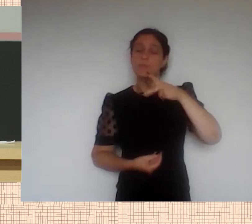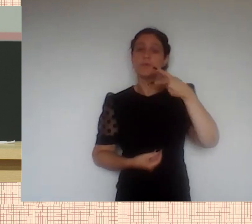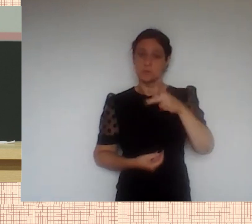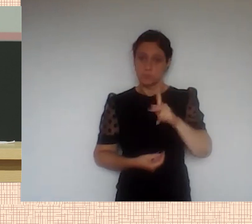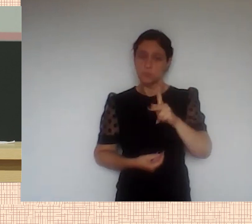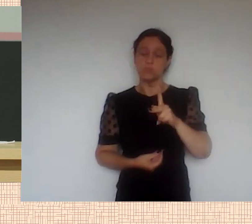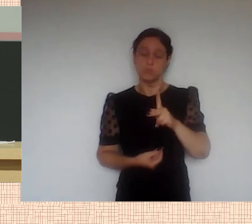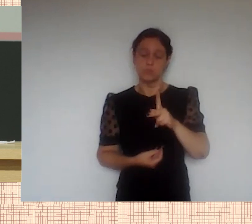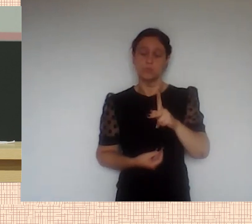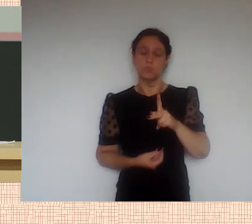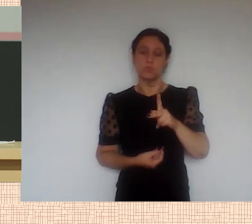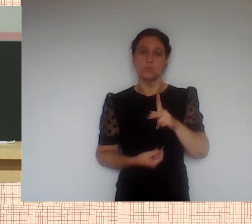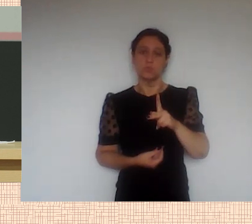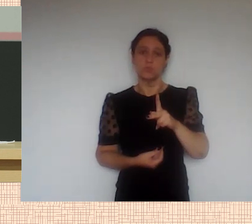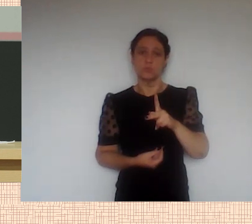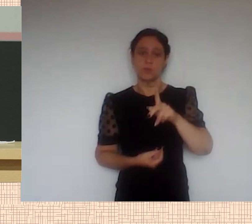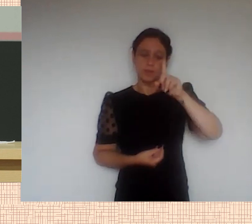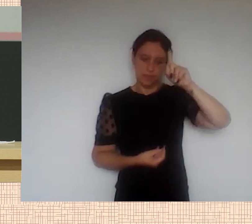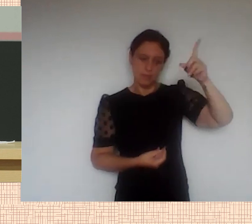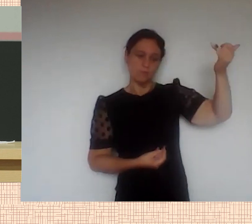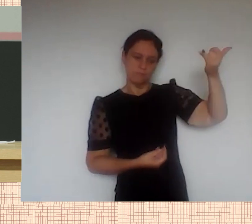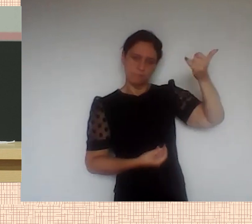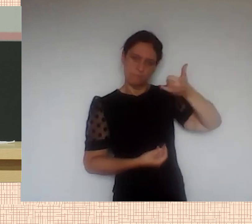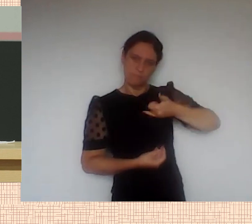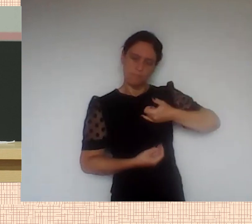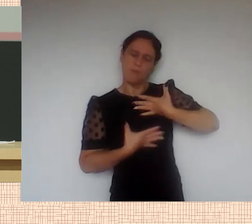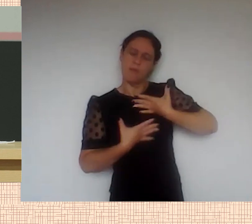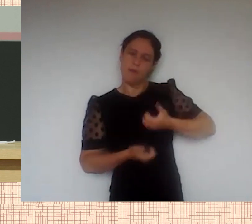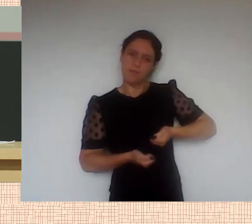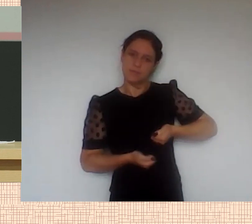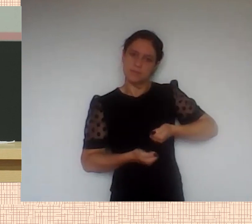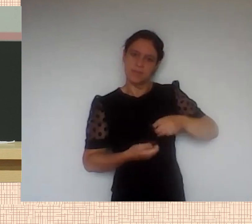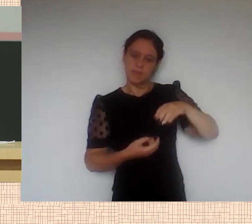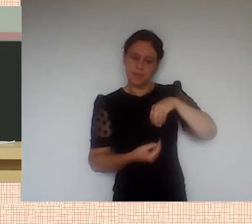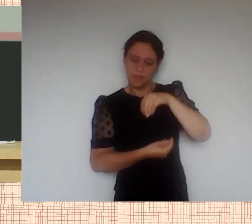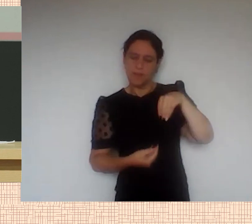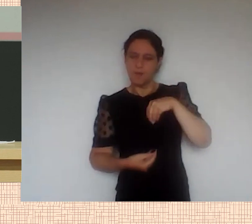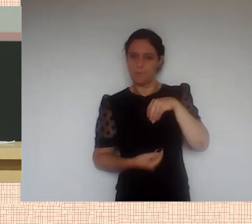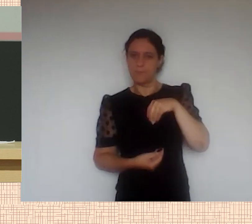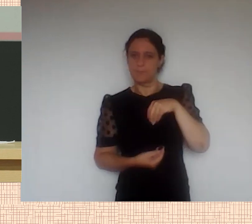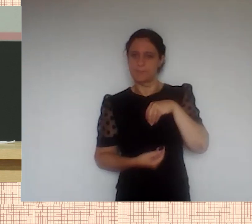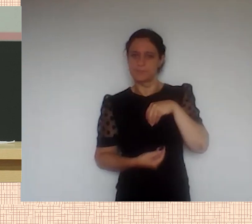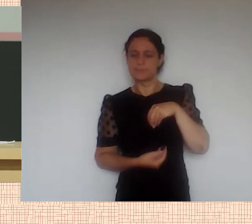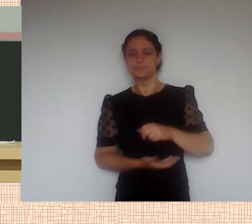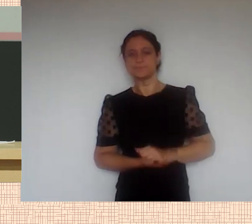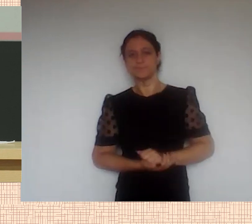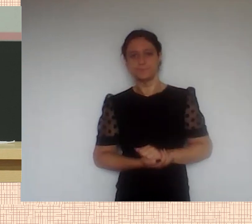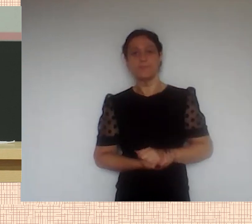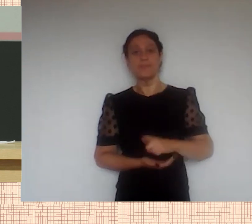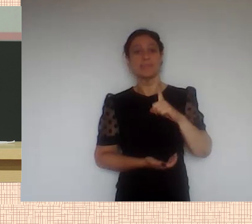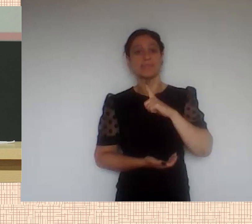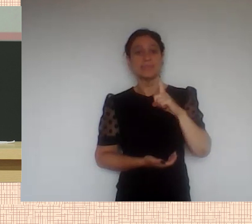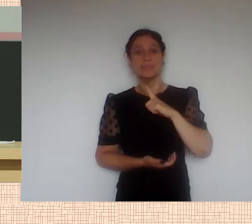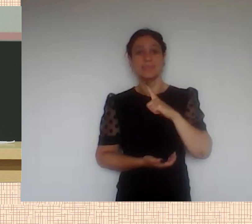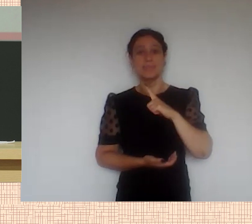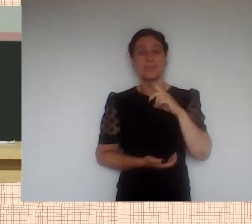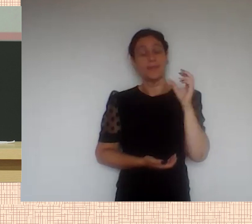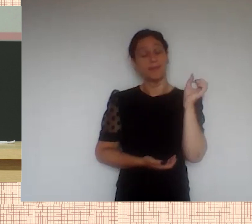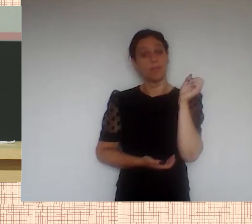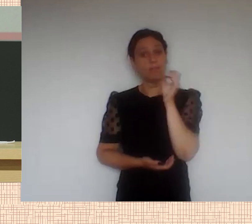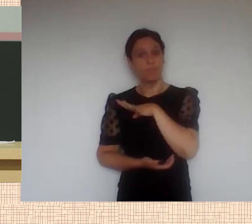alma está recebendo a palavra. A palavra está trazendo